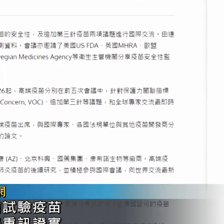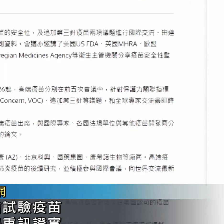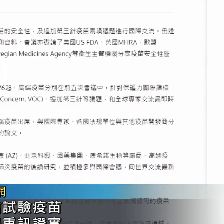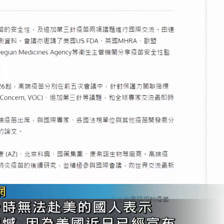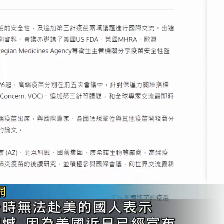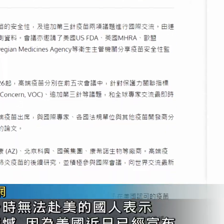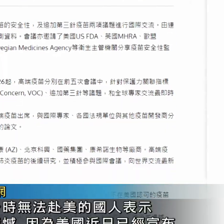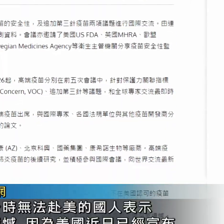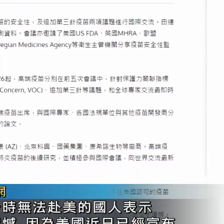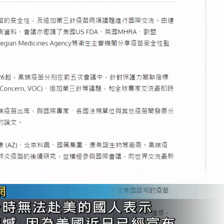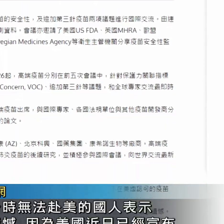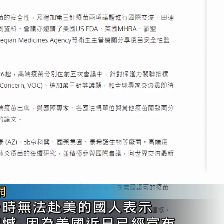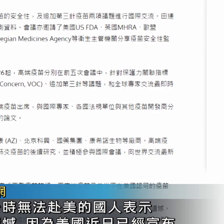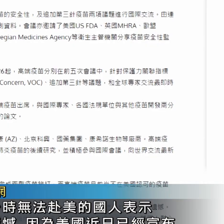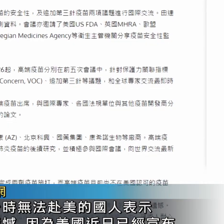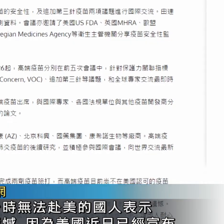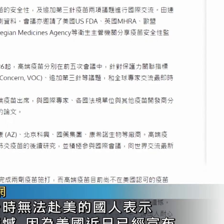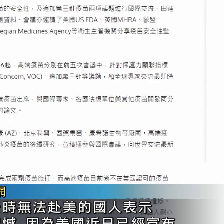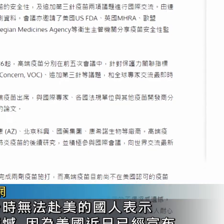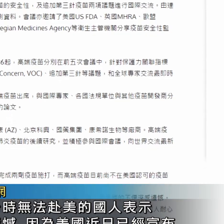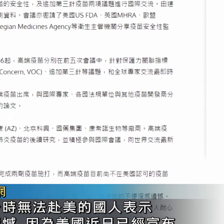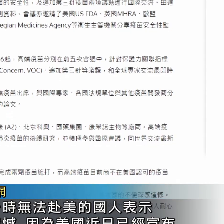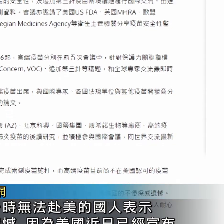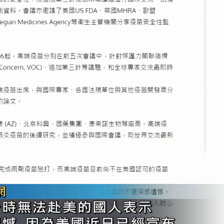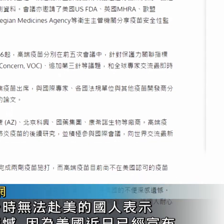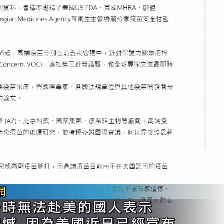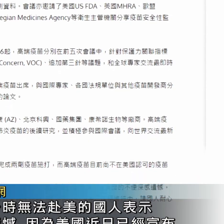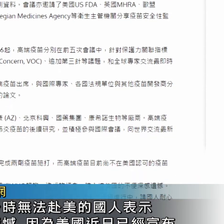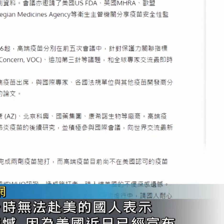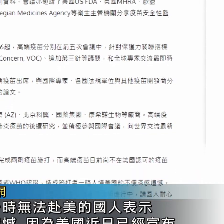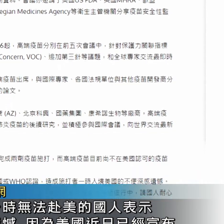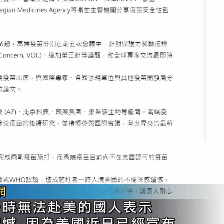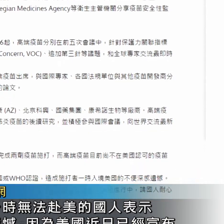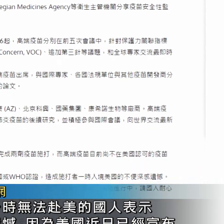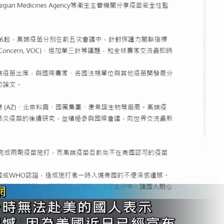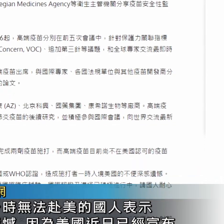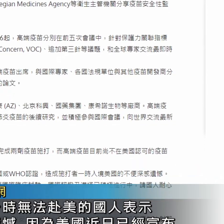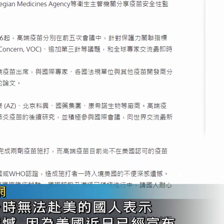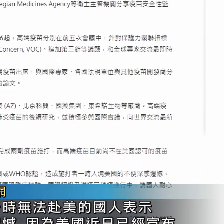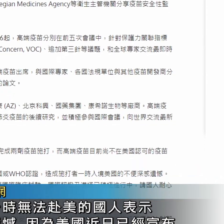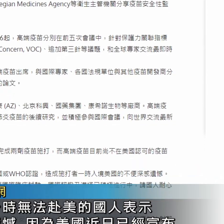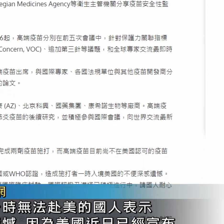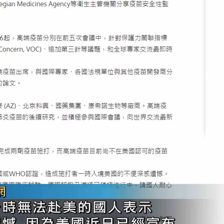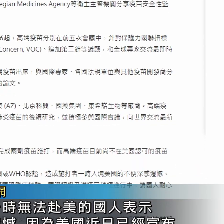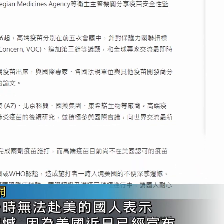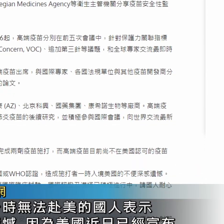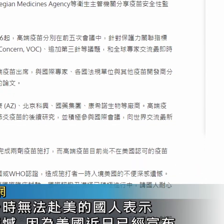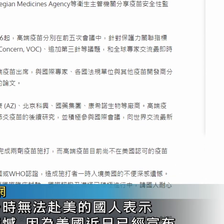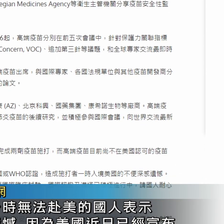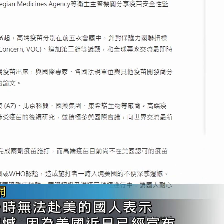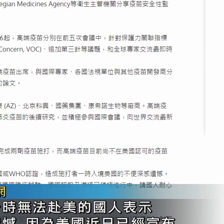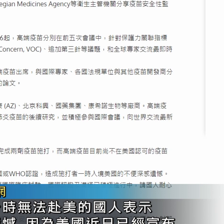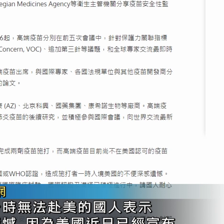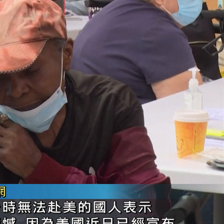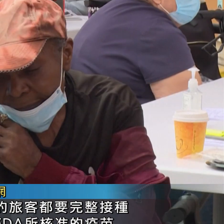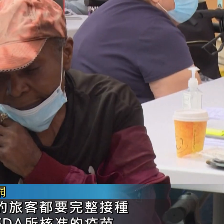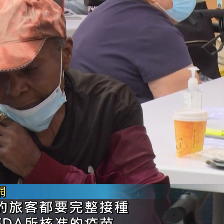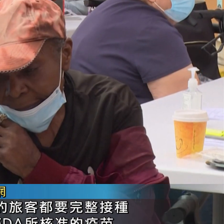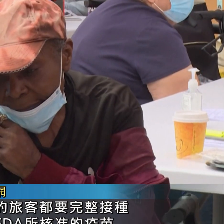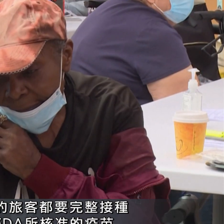实，另外也对未来一时无法赴美的国人表示造成不便深感遗憾，因为美国近日已经宣布11月8号